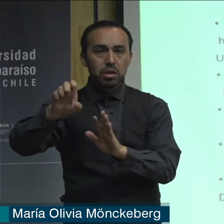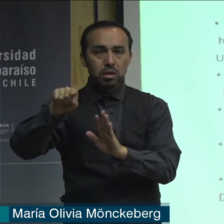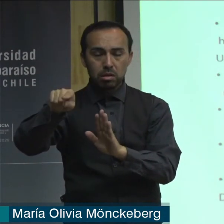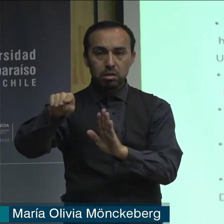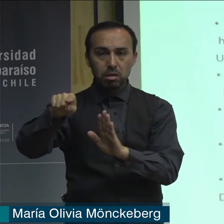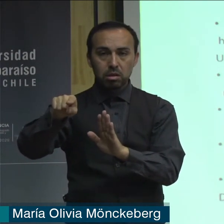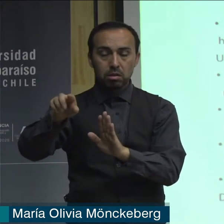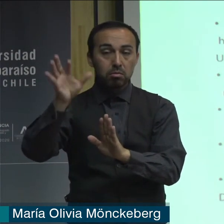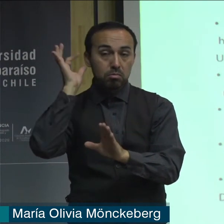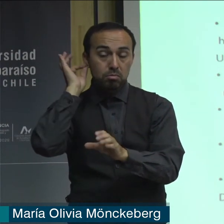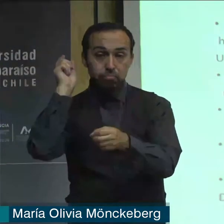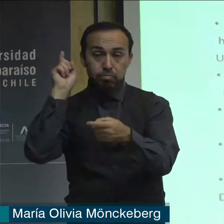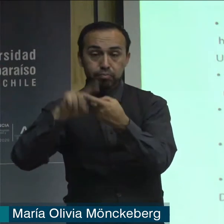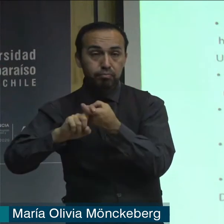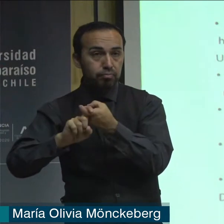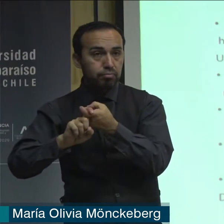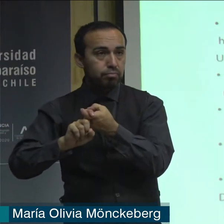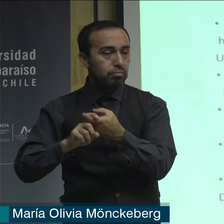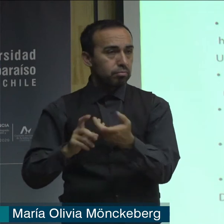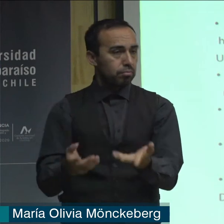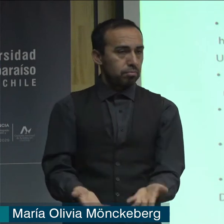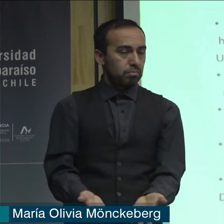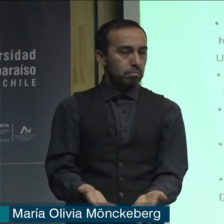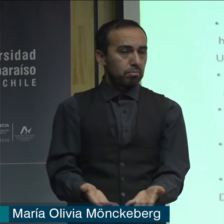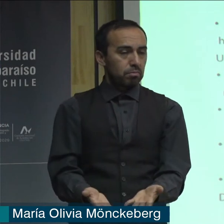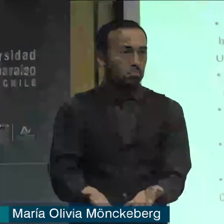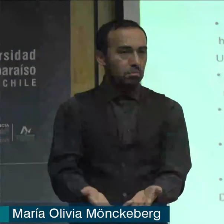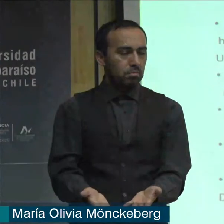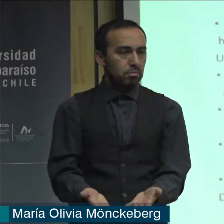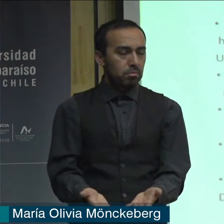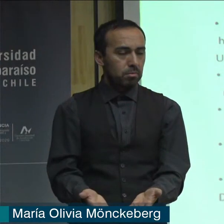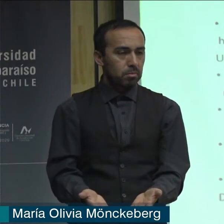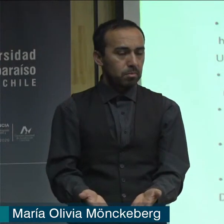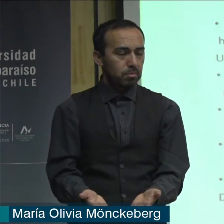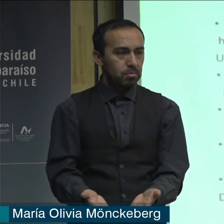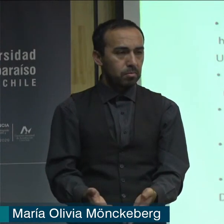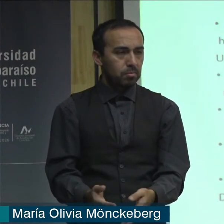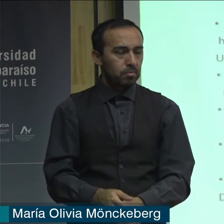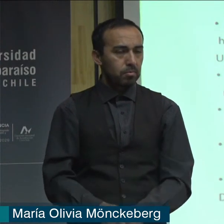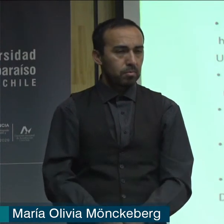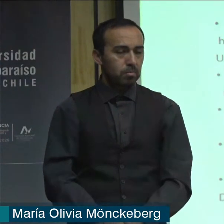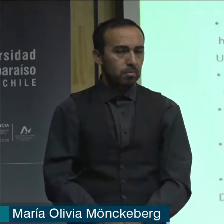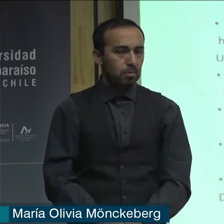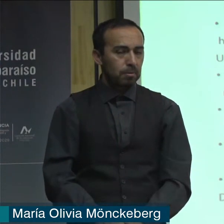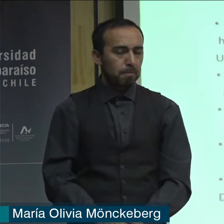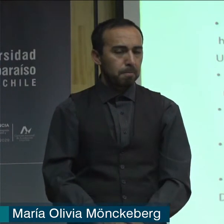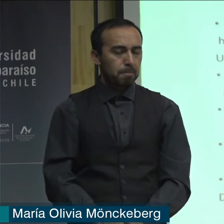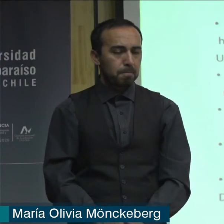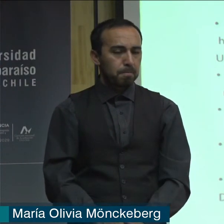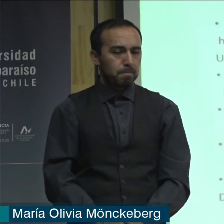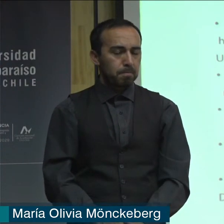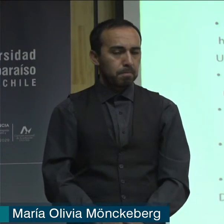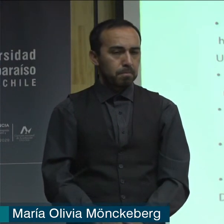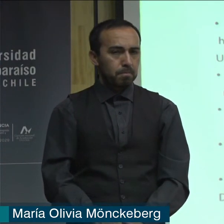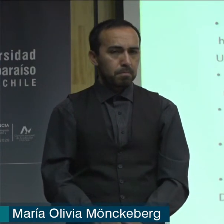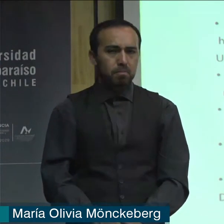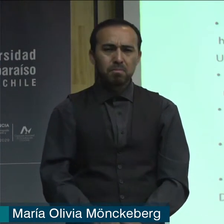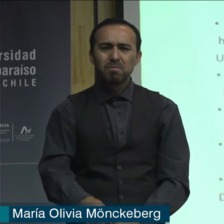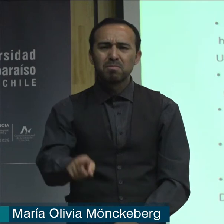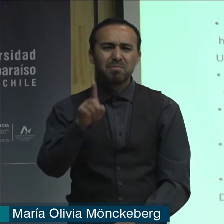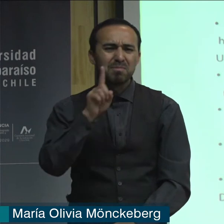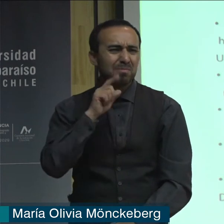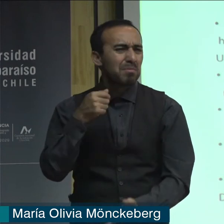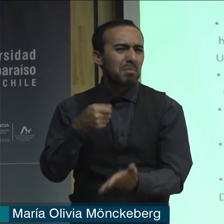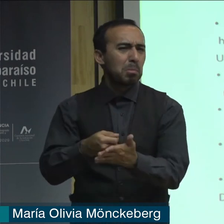el y cuál es lo que tienen